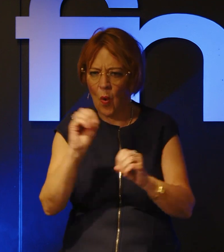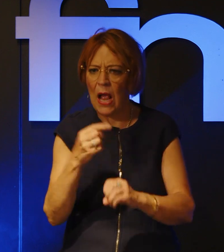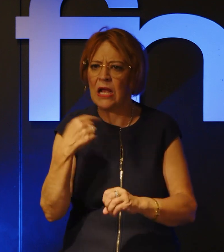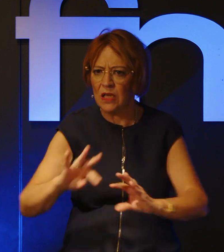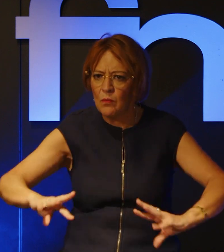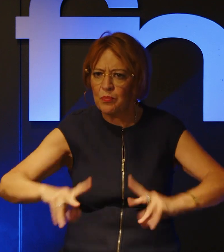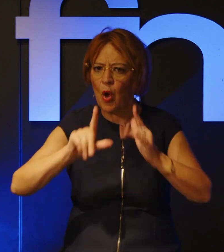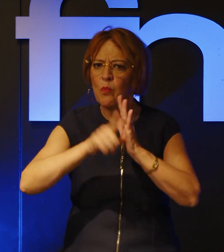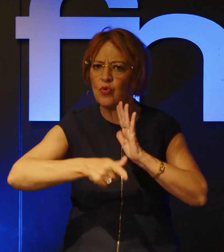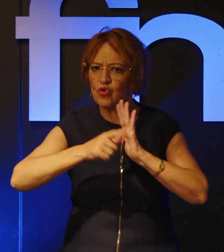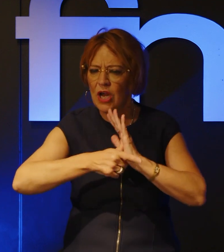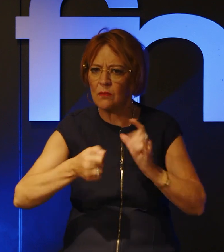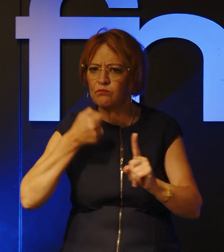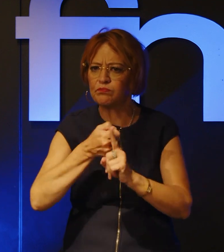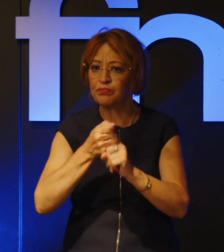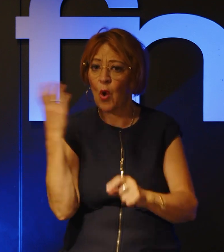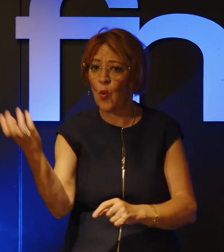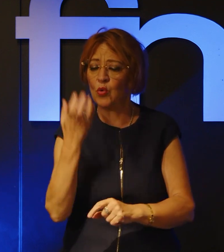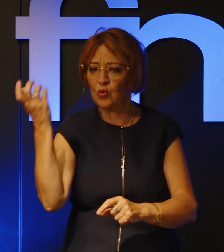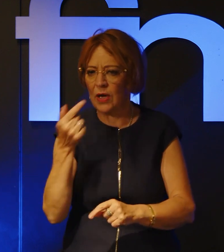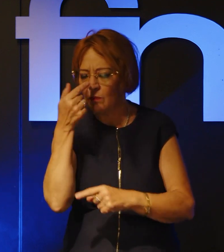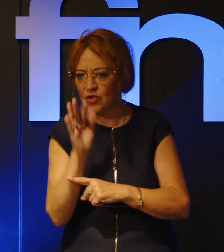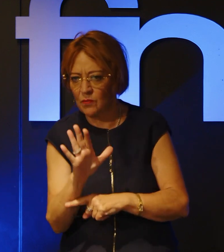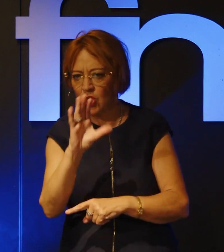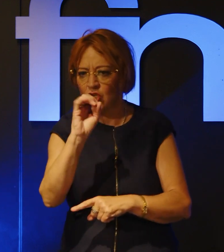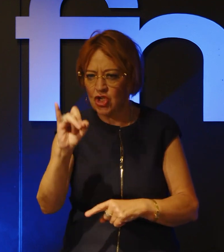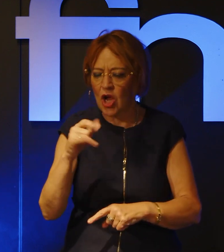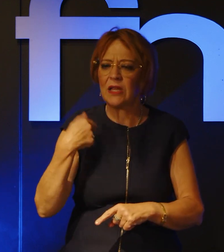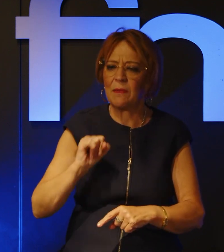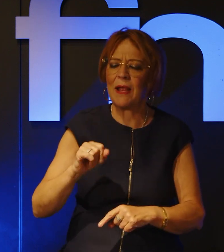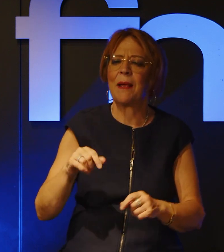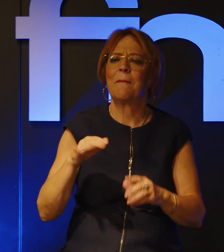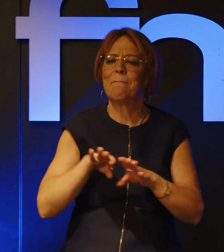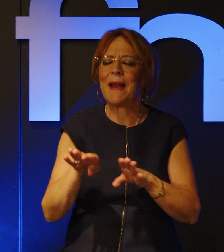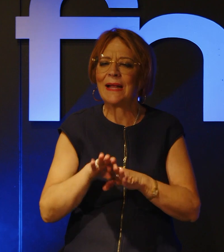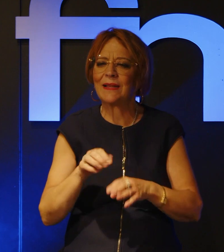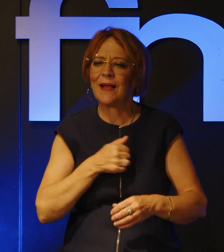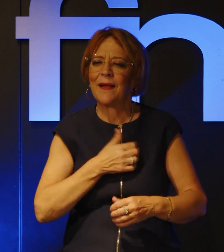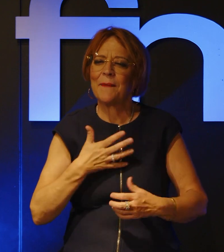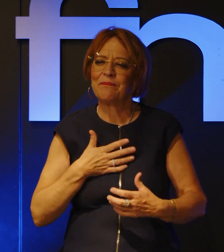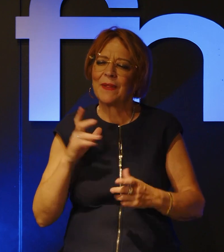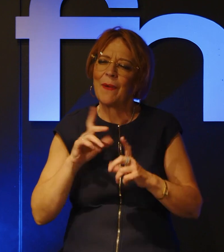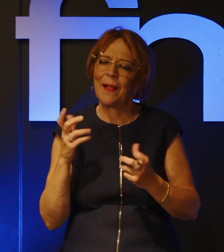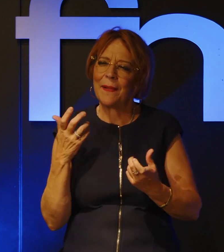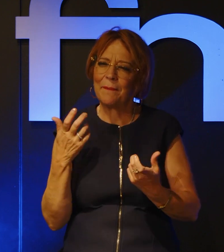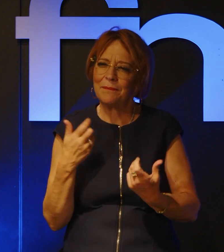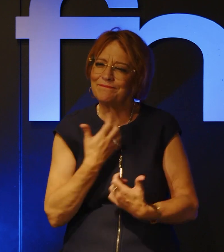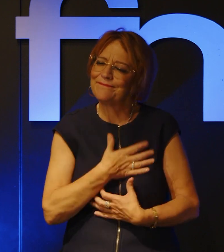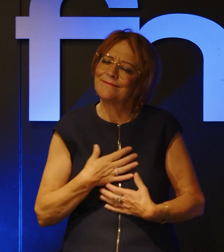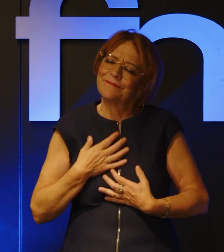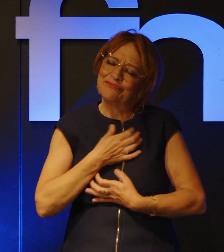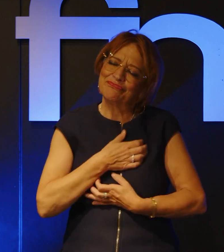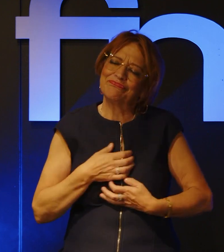desenvolve vários projetos de ativismo cultural tais como Joy e práticas coletivas de prazer prazer política e Arte não